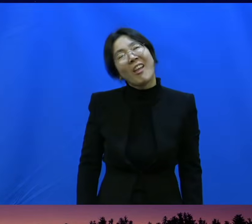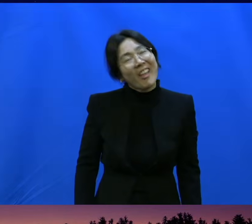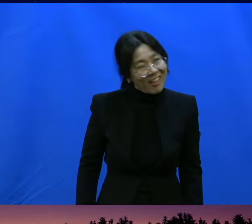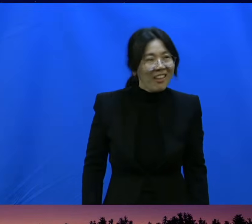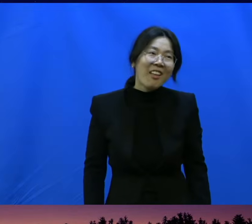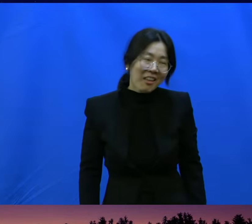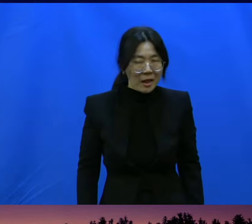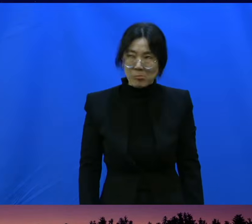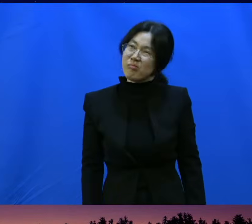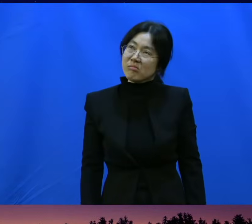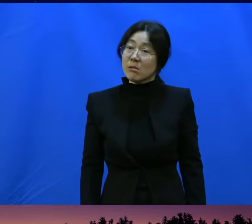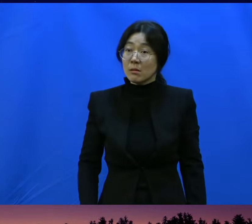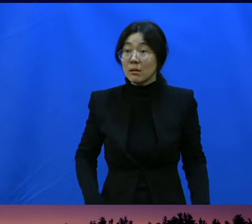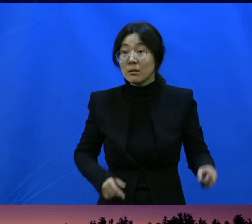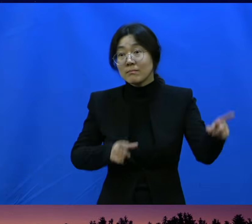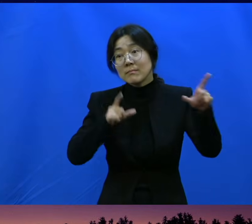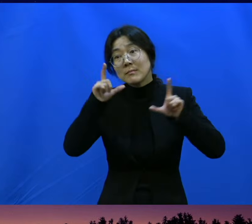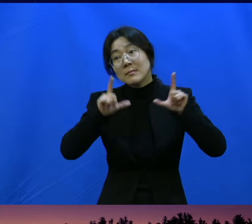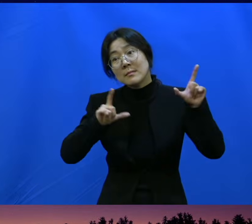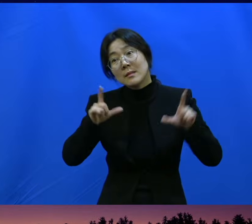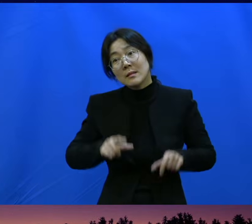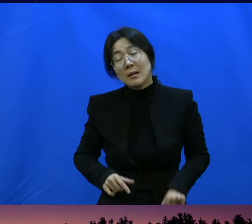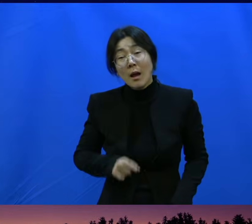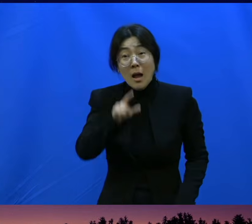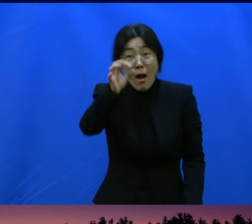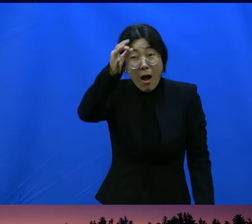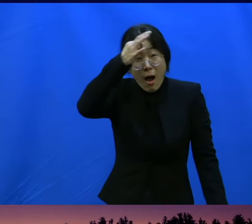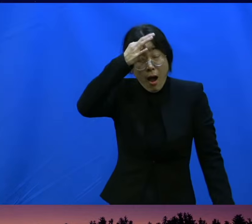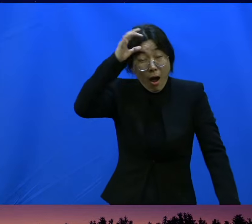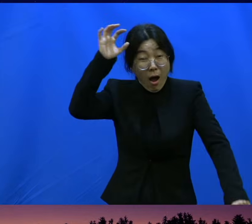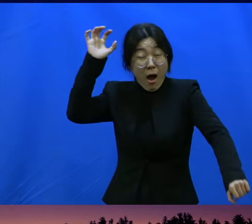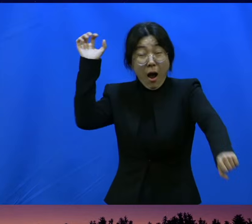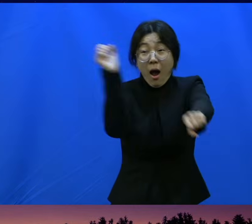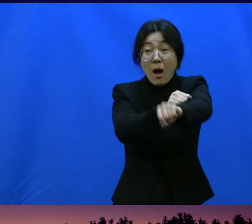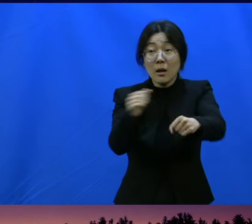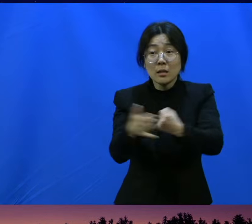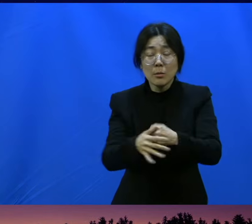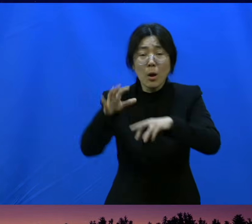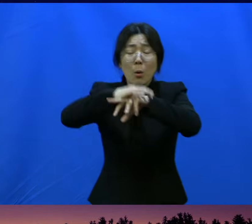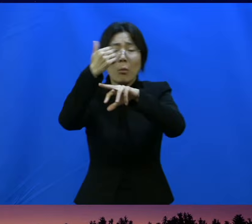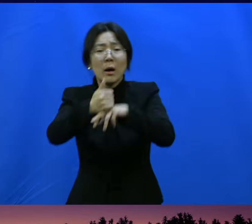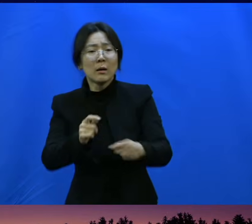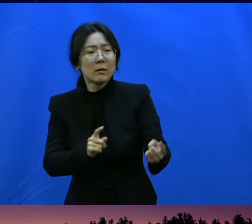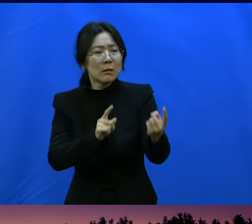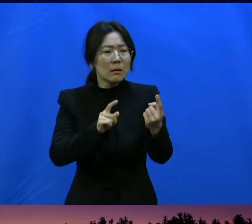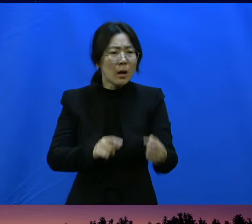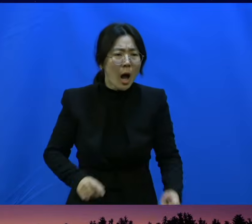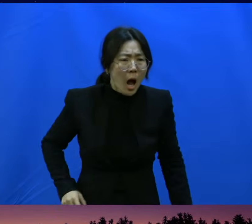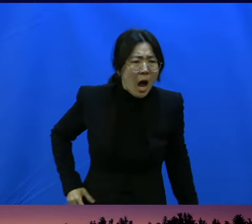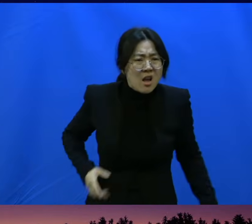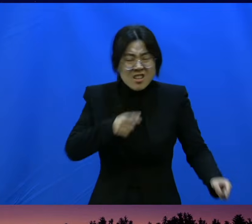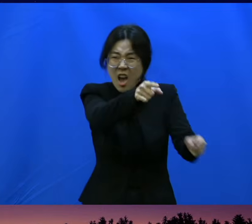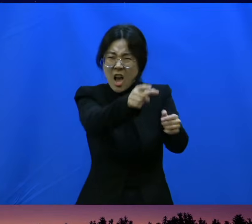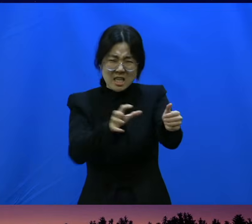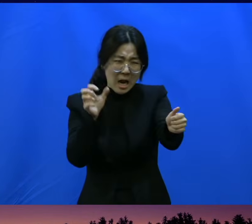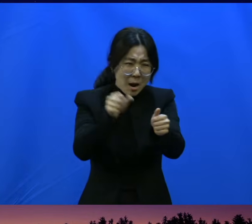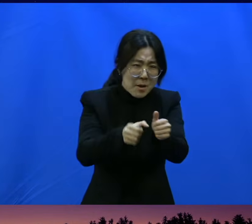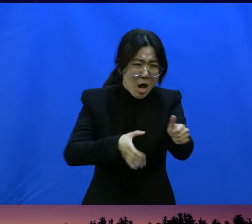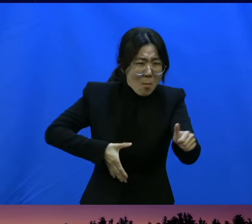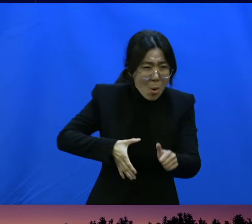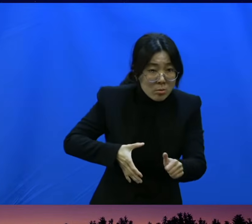여러분, 이게 연기가 너무 탁월했던가 봐요. 아기스 왕도 속았어요.